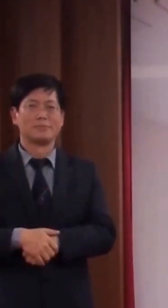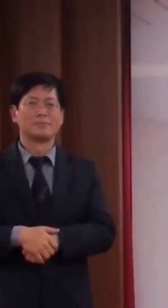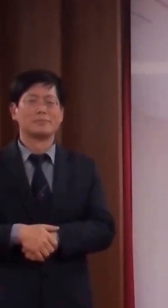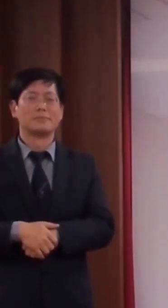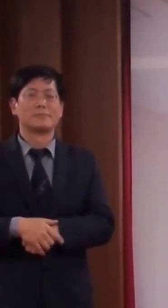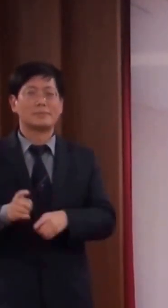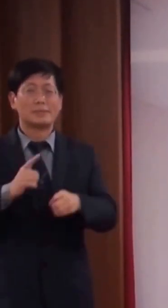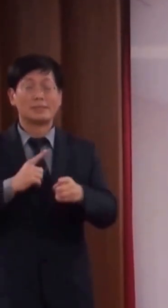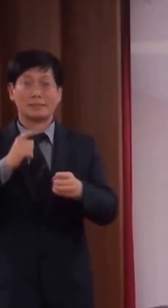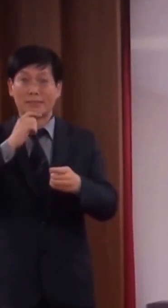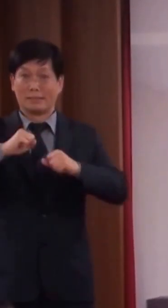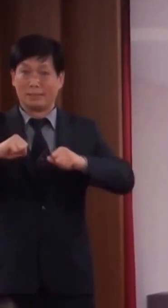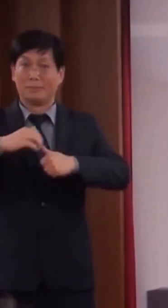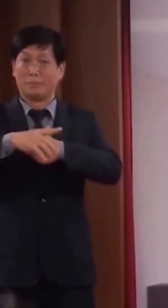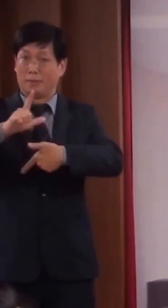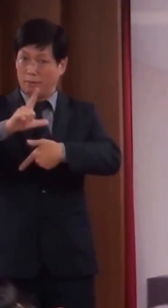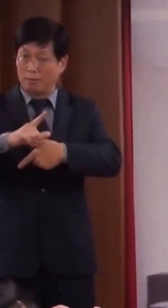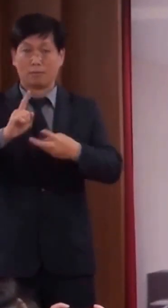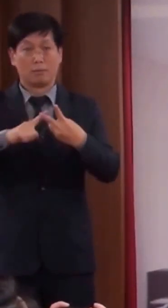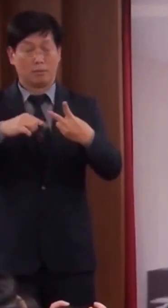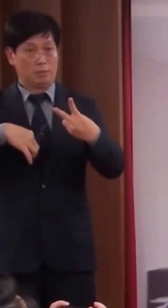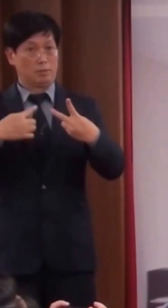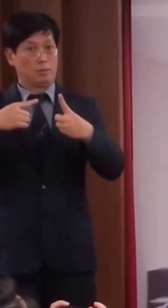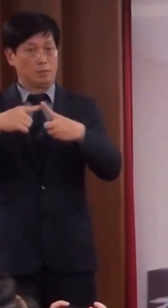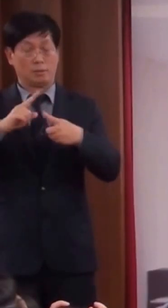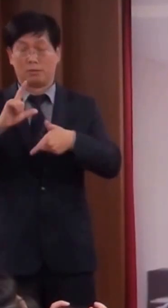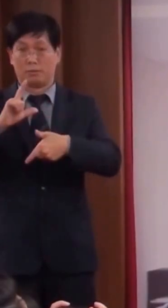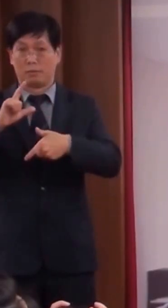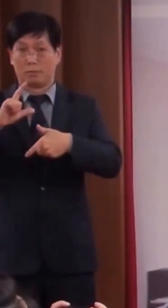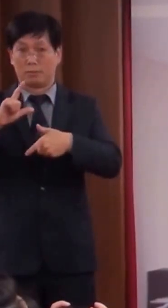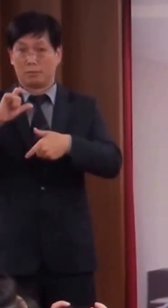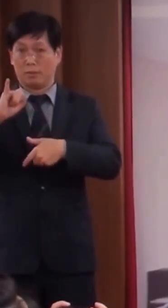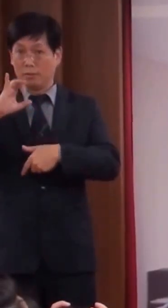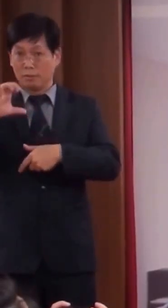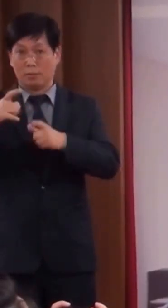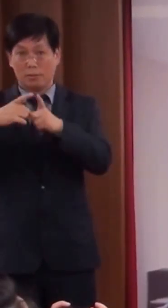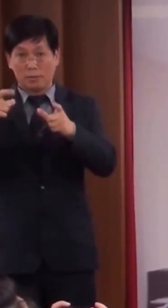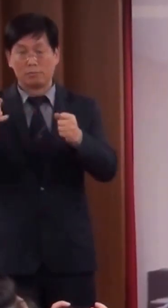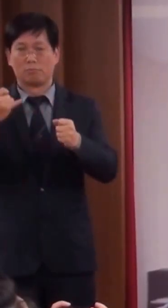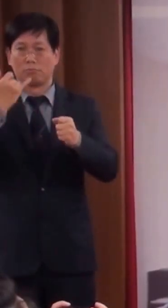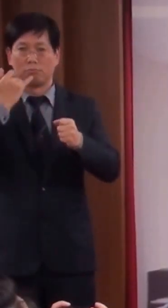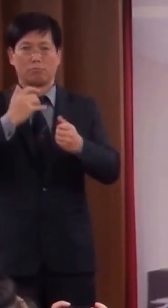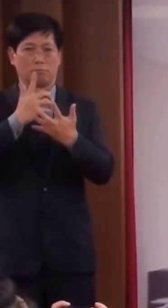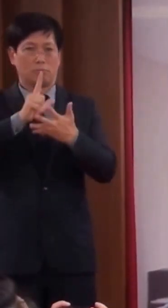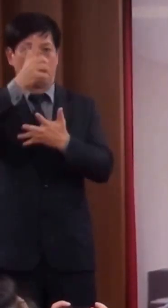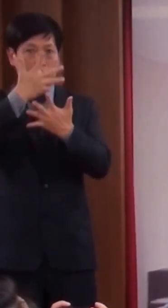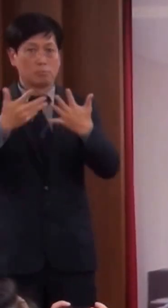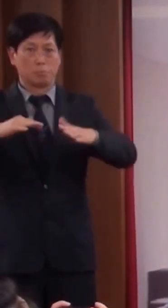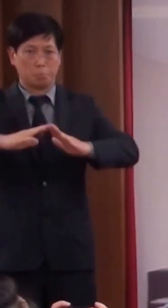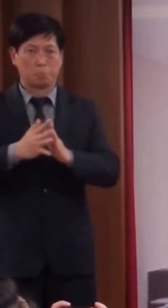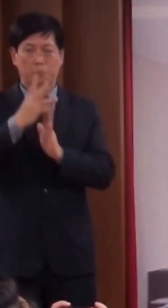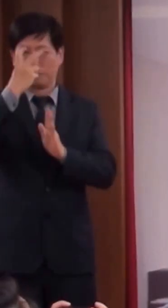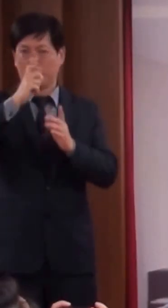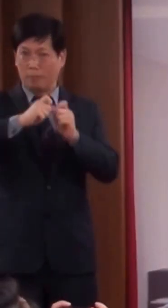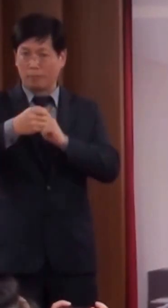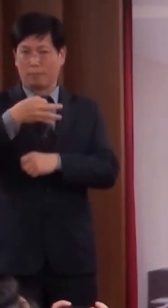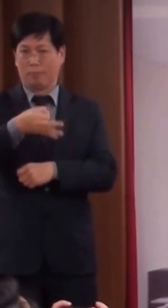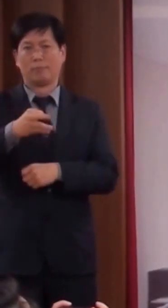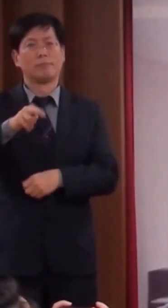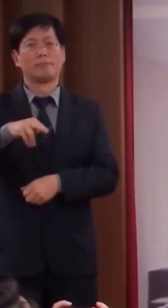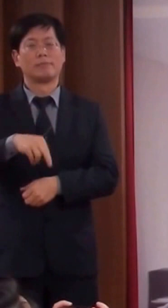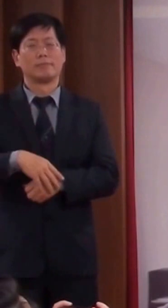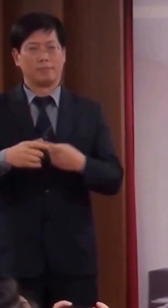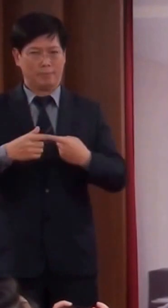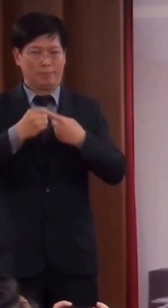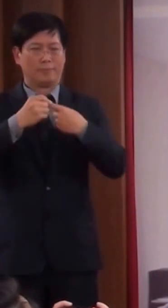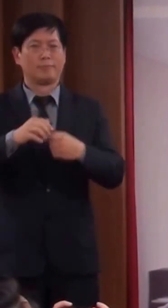已经注册的健保卡，还有自然人凭证呢，能够呢线上呢去查税跟缴税。 好， 这